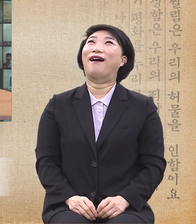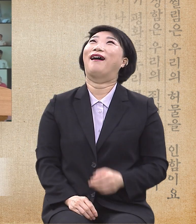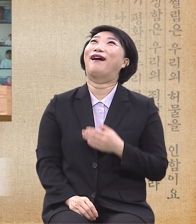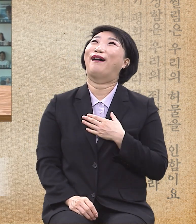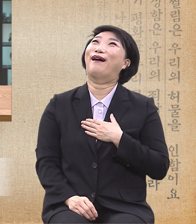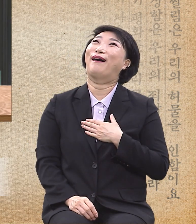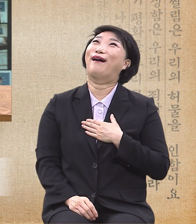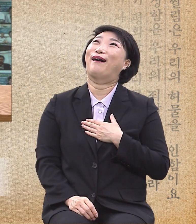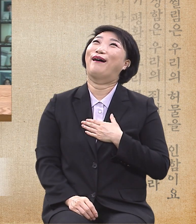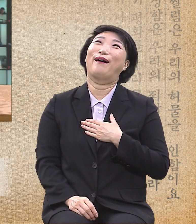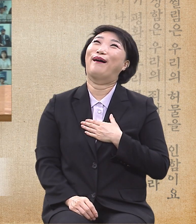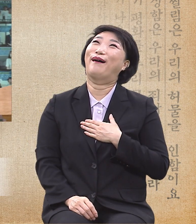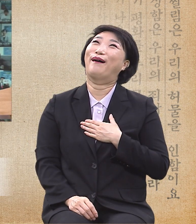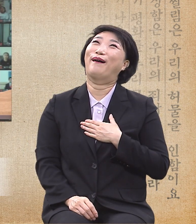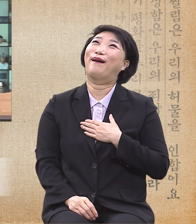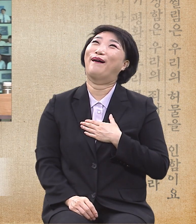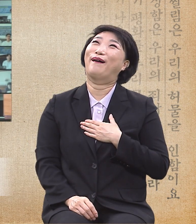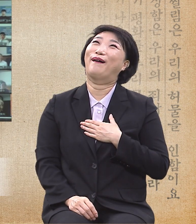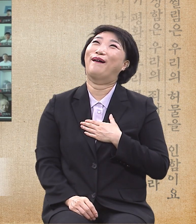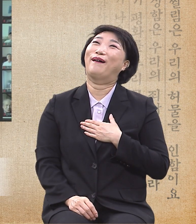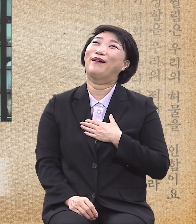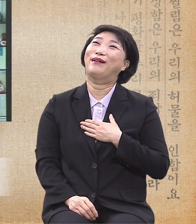상상이 되냐 이 말이요. 응?